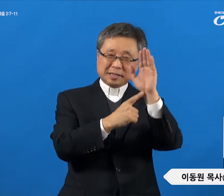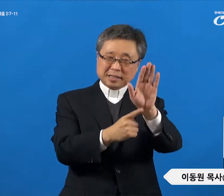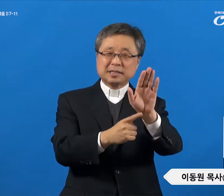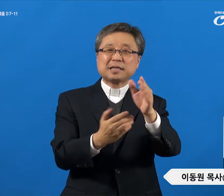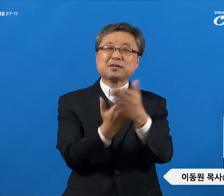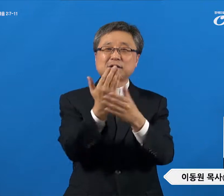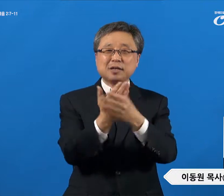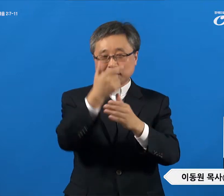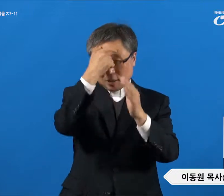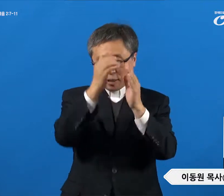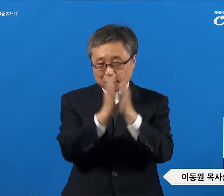응답도 받아보고